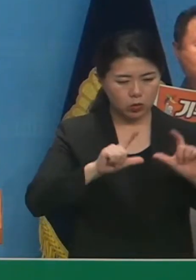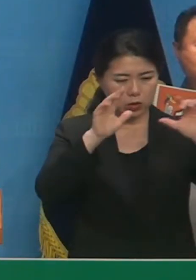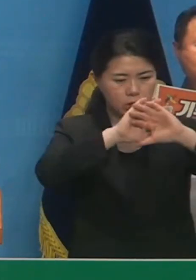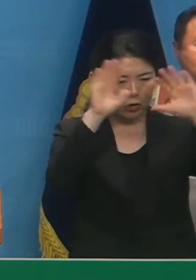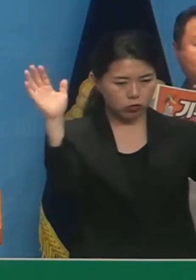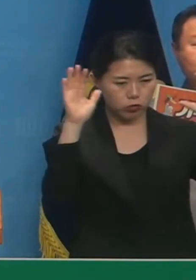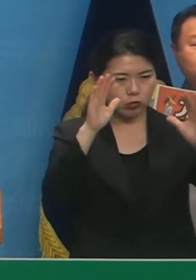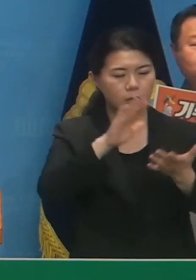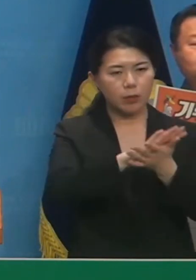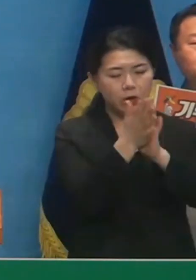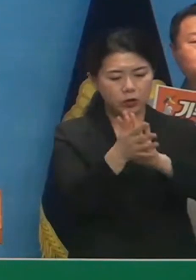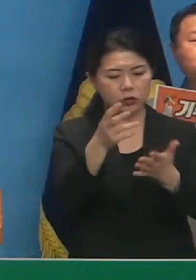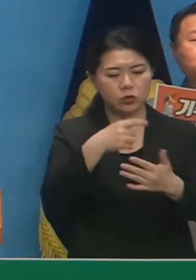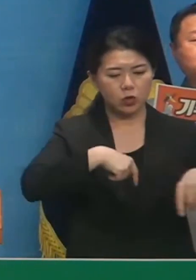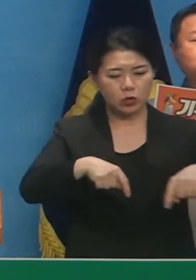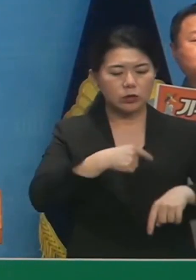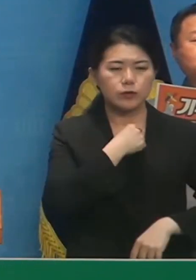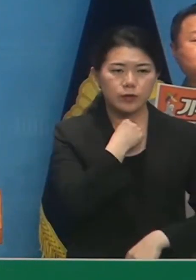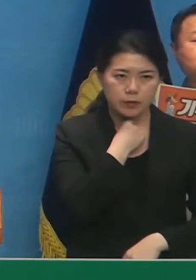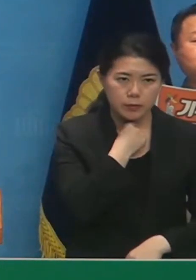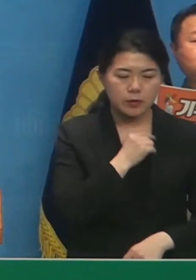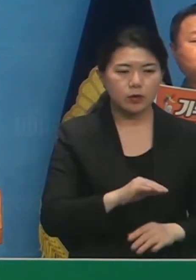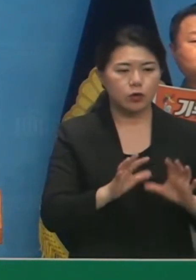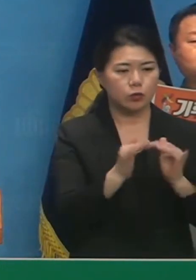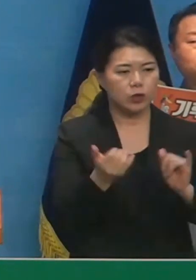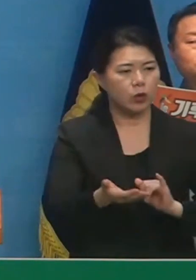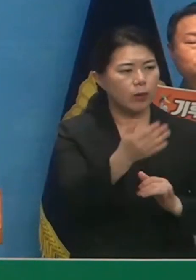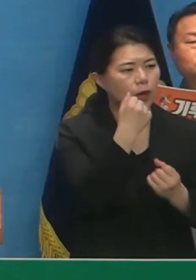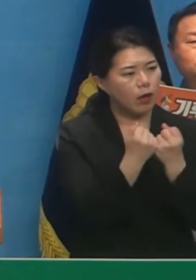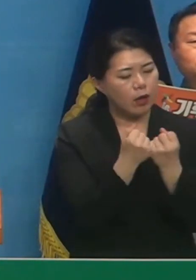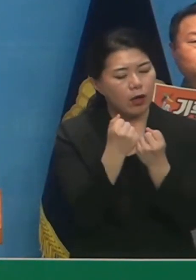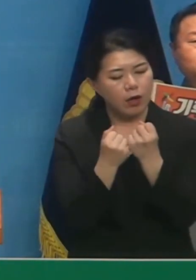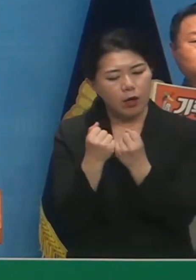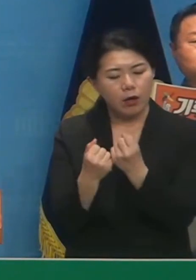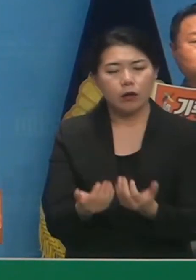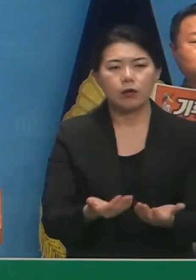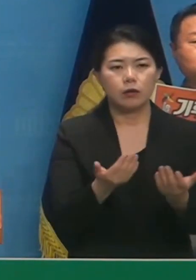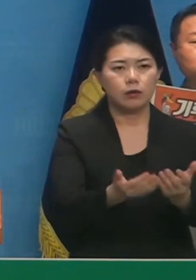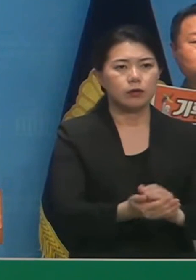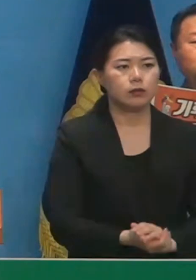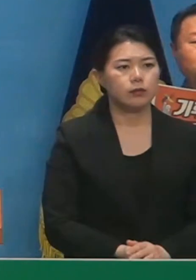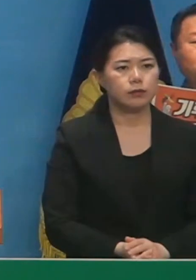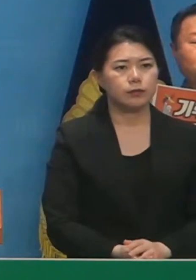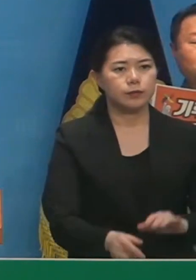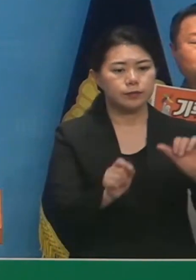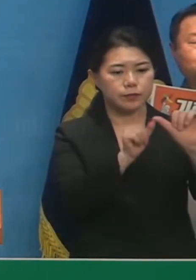정치를 요구하며 국민들에게 이야기합니다. 5월